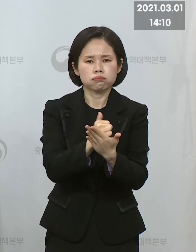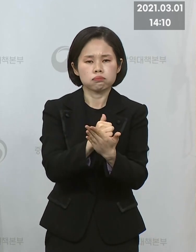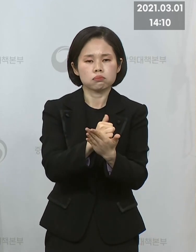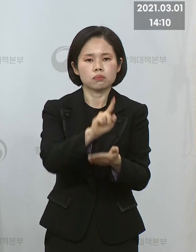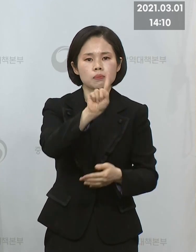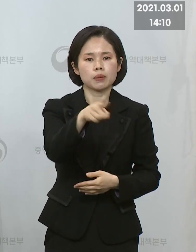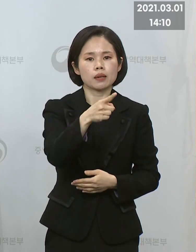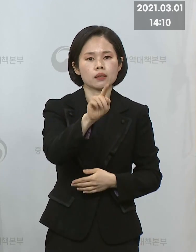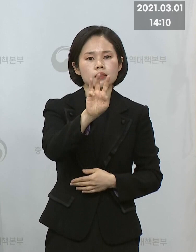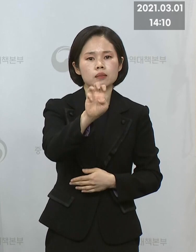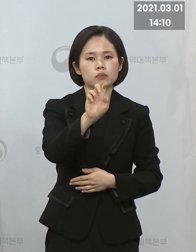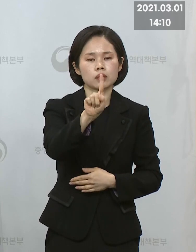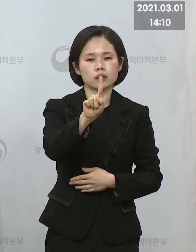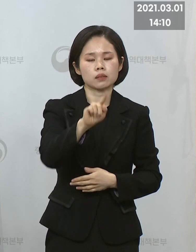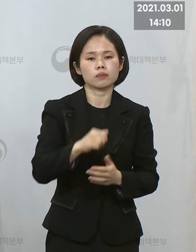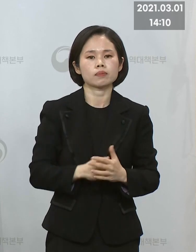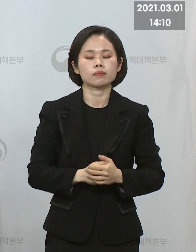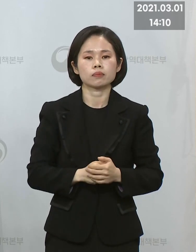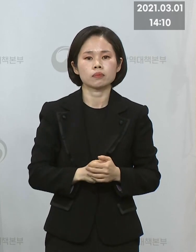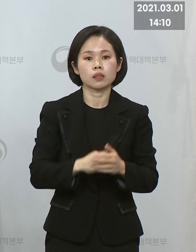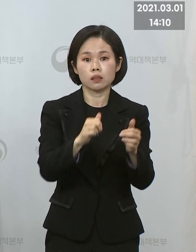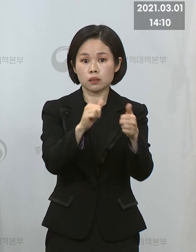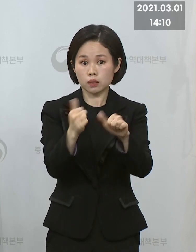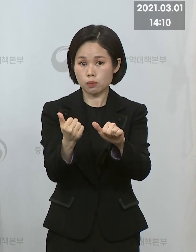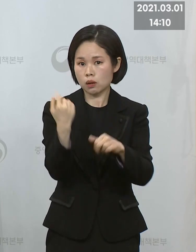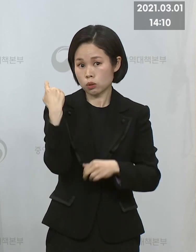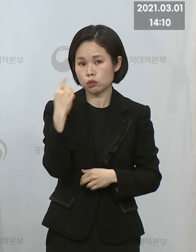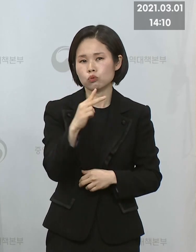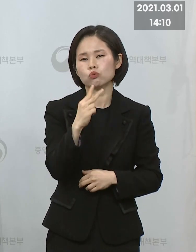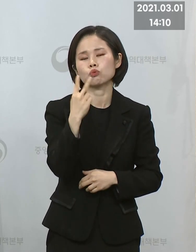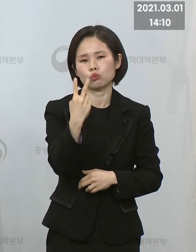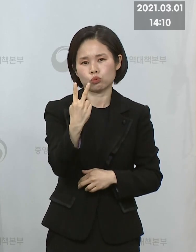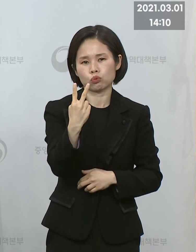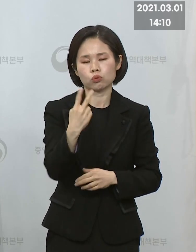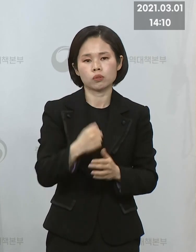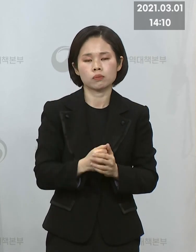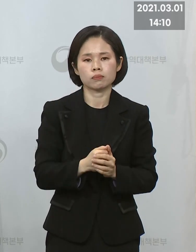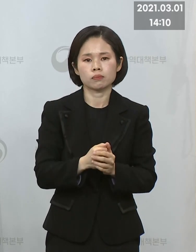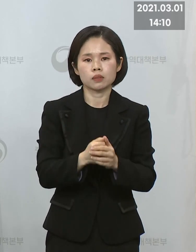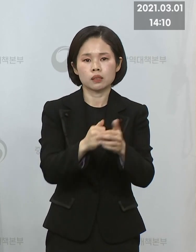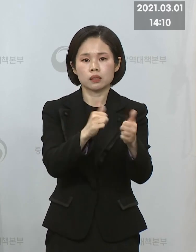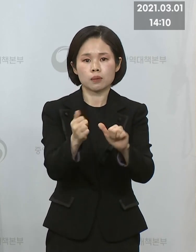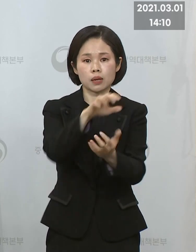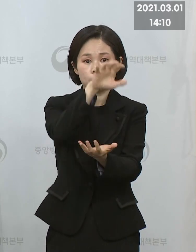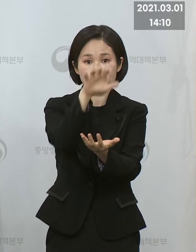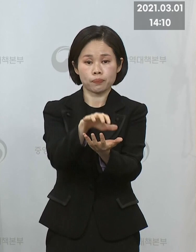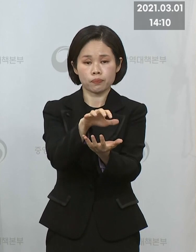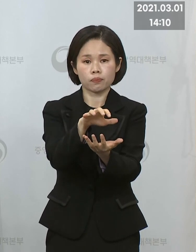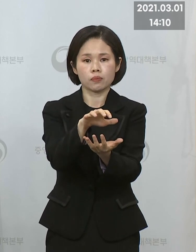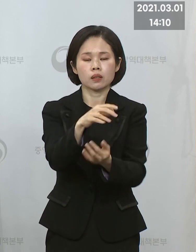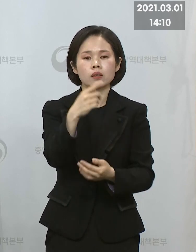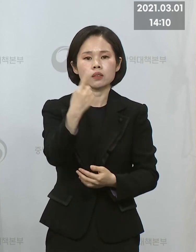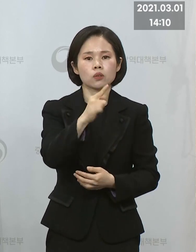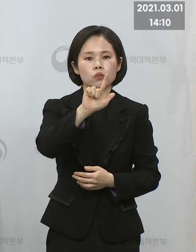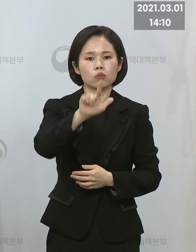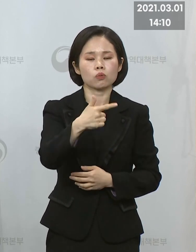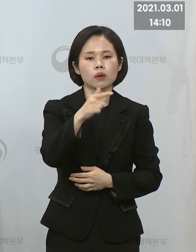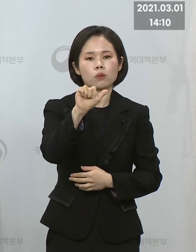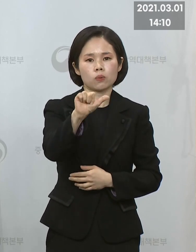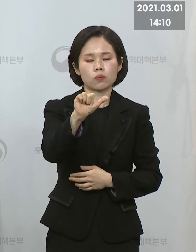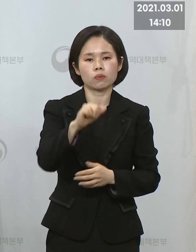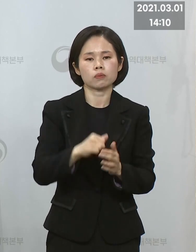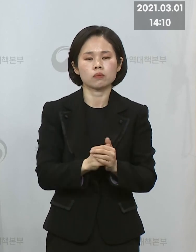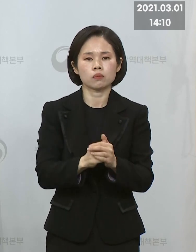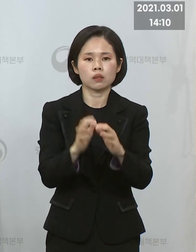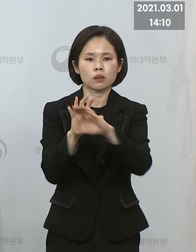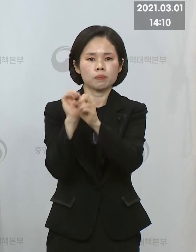환자는 131명입니다. 사망자는 어제 2명이 사망하셔서 누적 사망자는